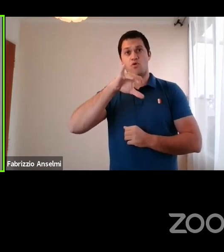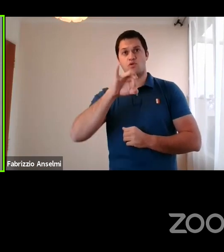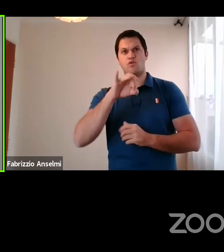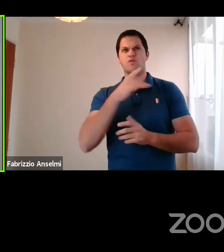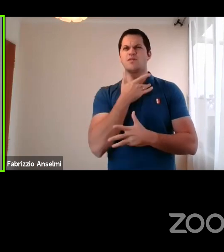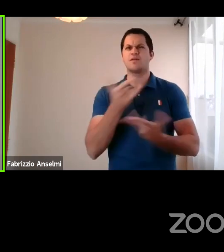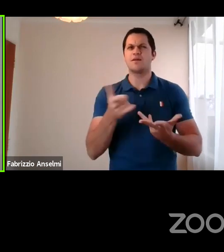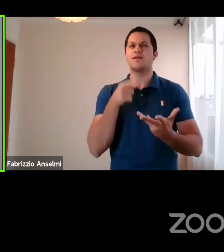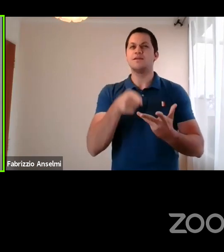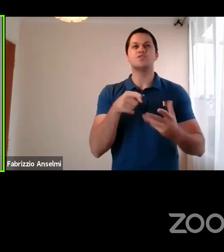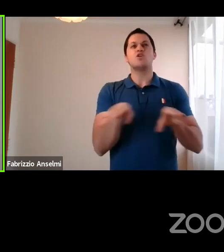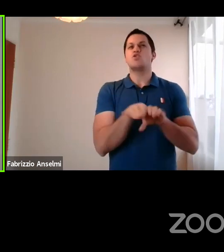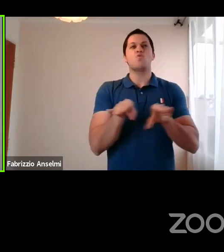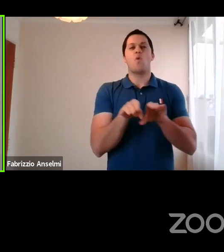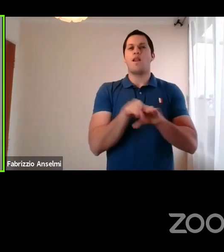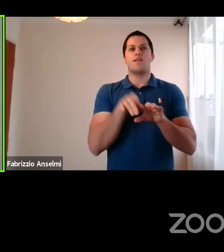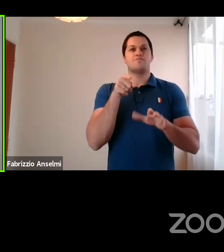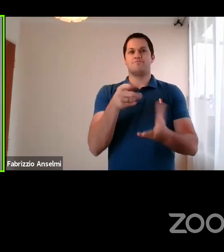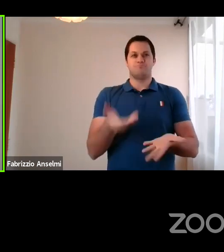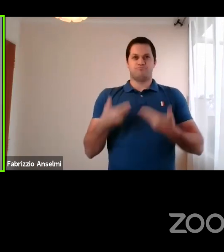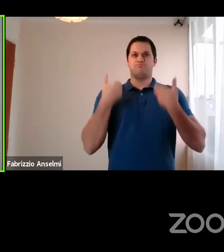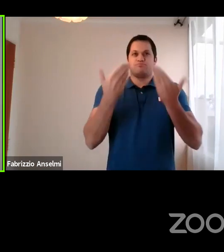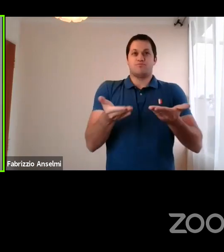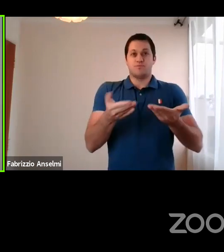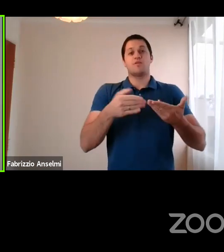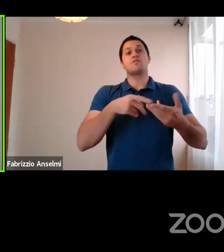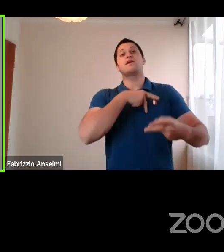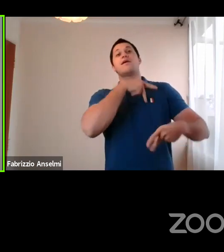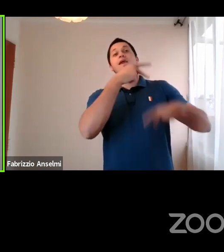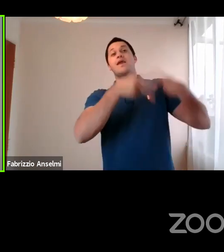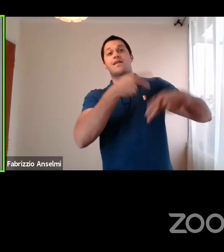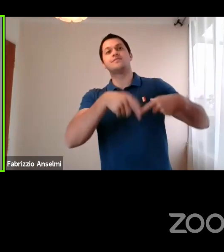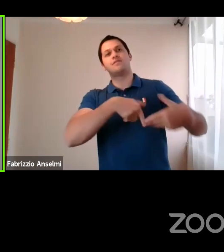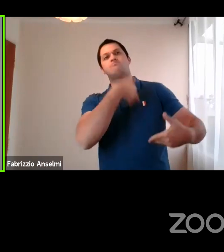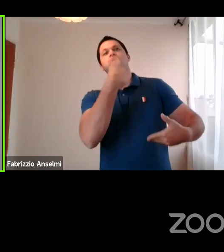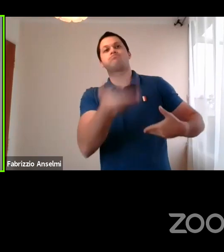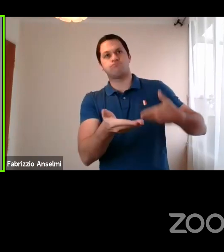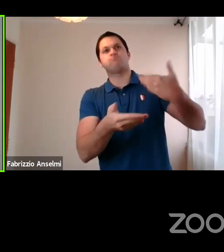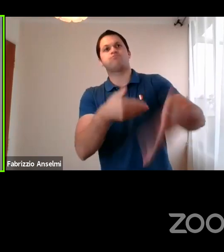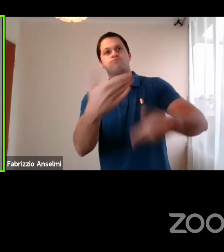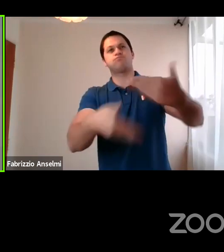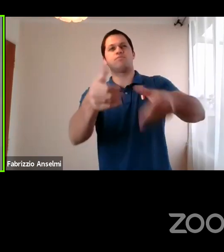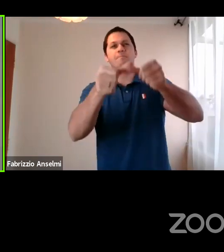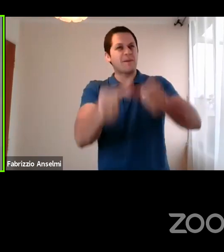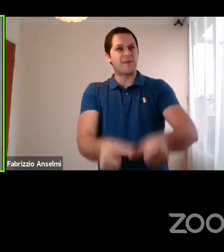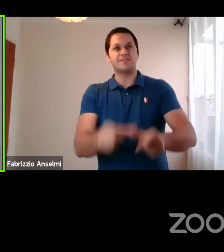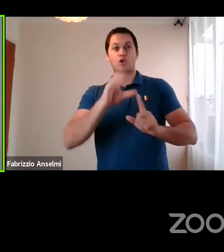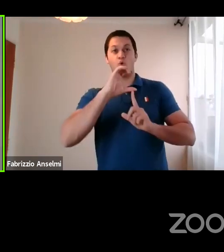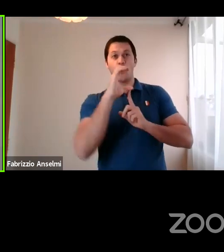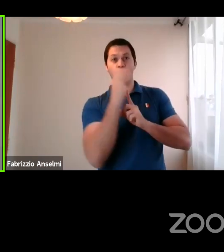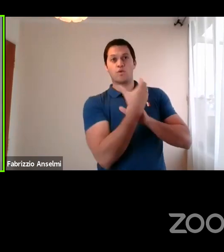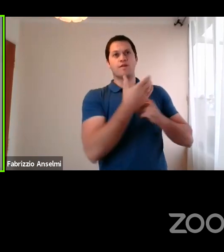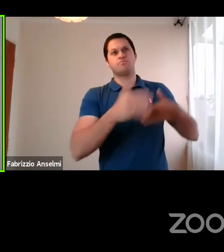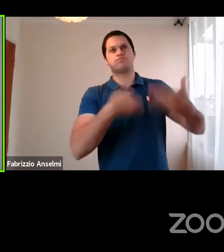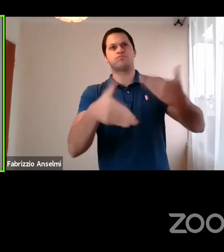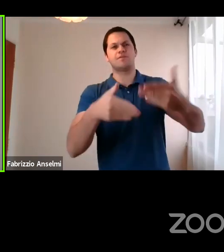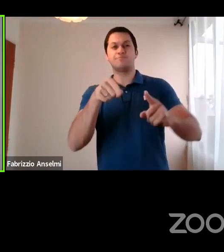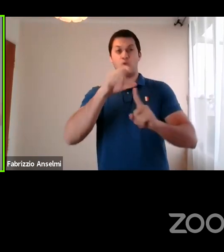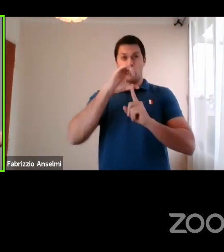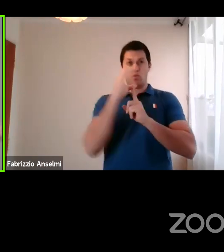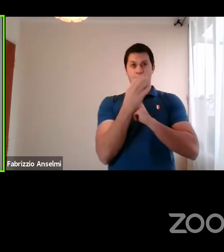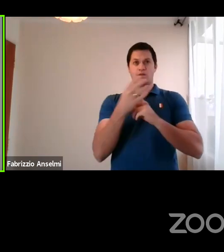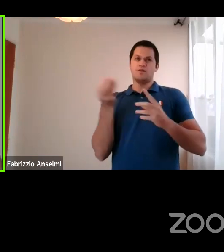herencia, es un elemento que genera una historia, ¿ya? En general, el patrimonio cultural está constituido por todos los elementos y manifestaciones que